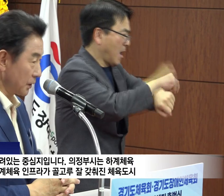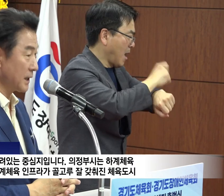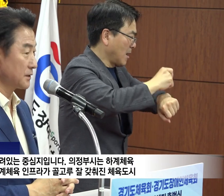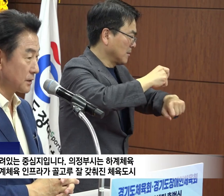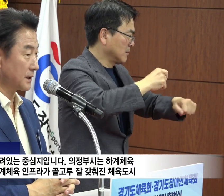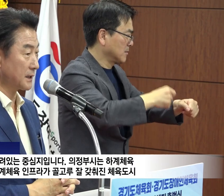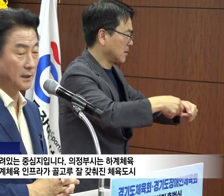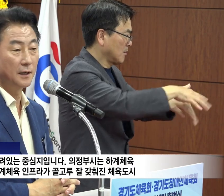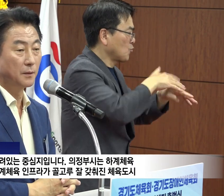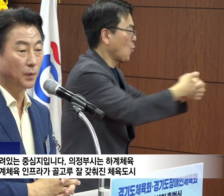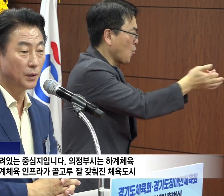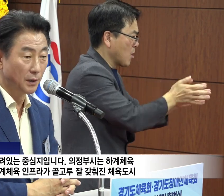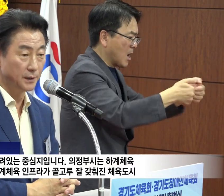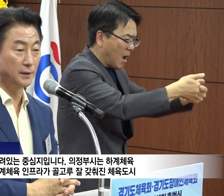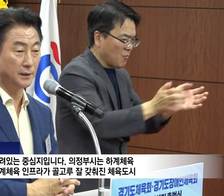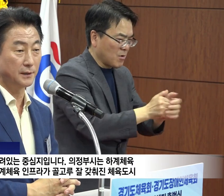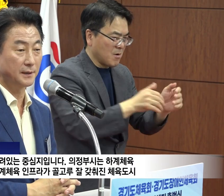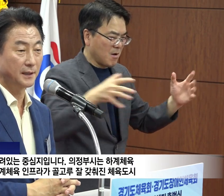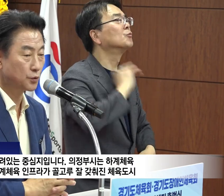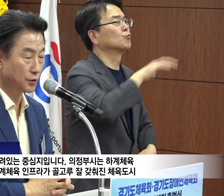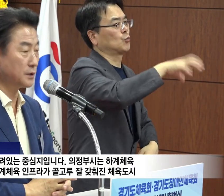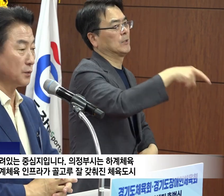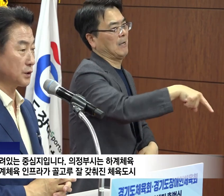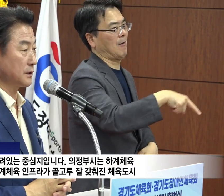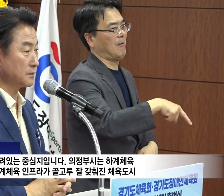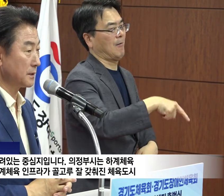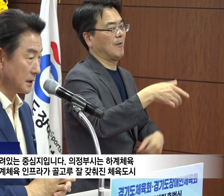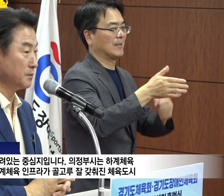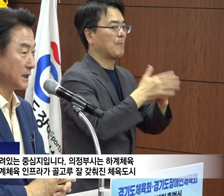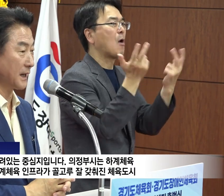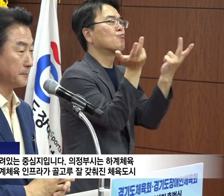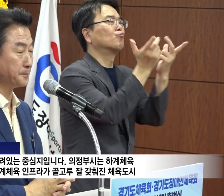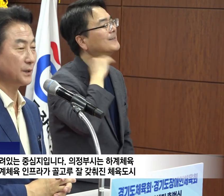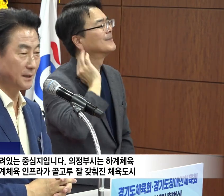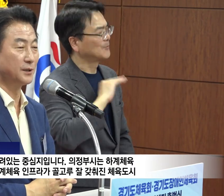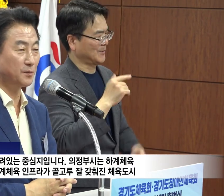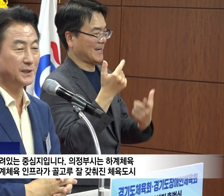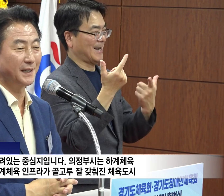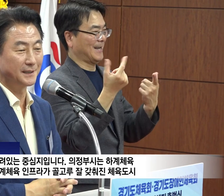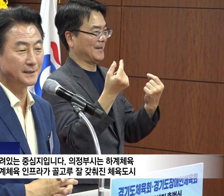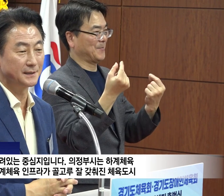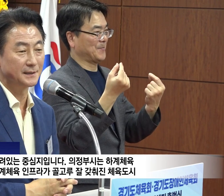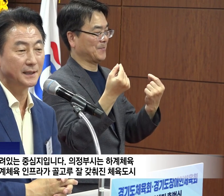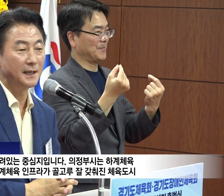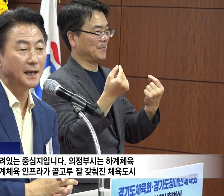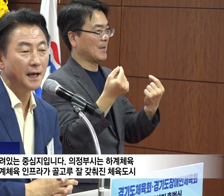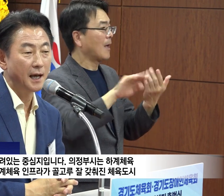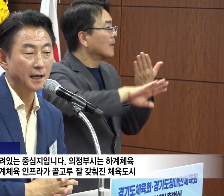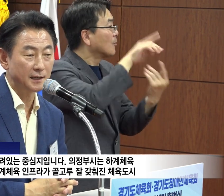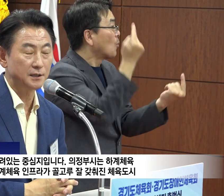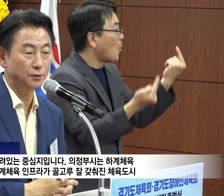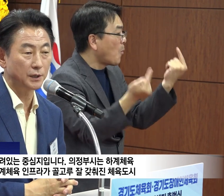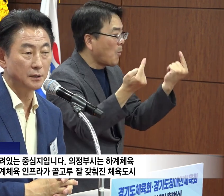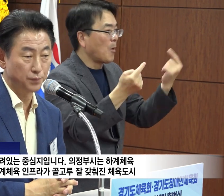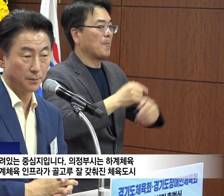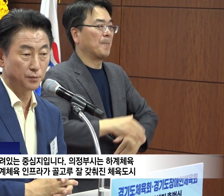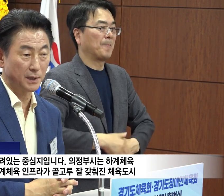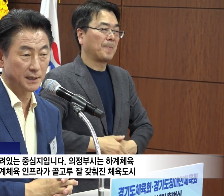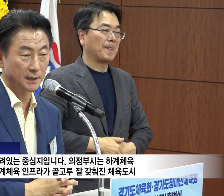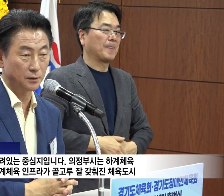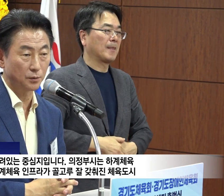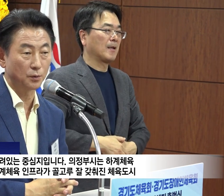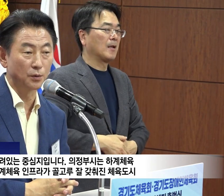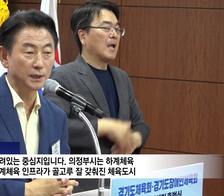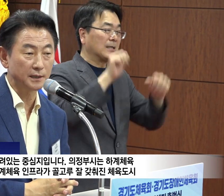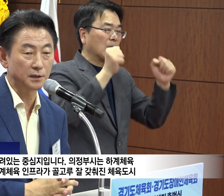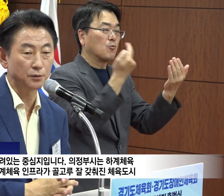단위 여러 행정기관이 몰려있는 중심도시입니다. 우리 의정부시에는 하계체육